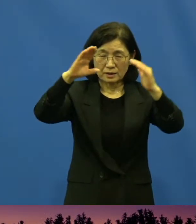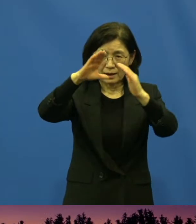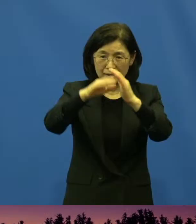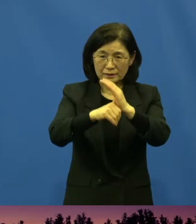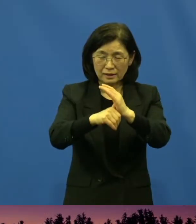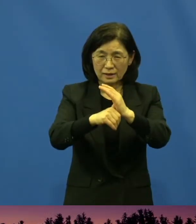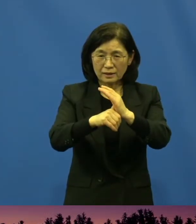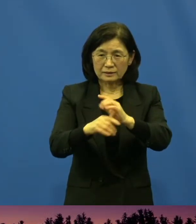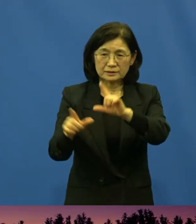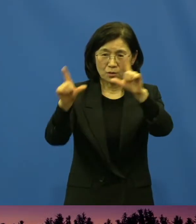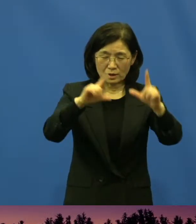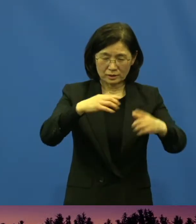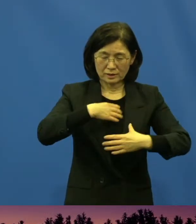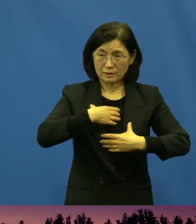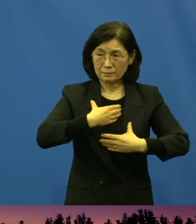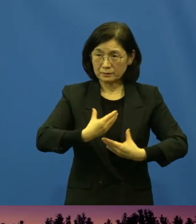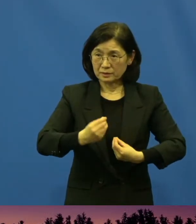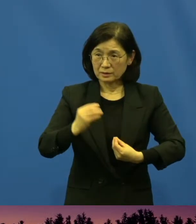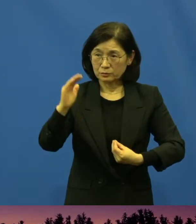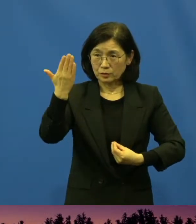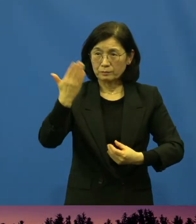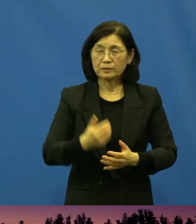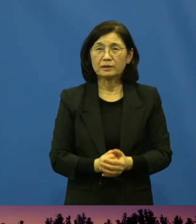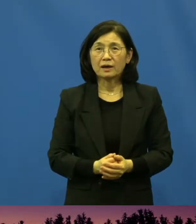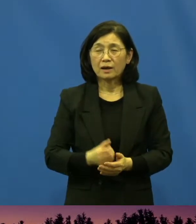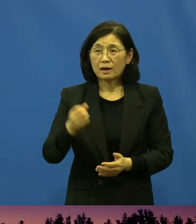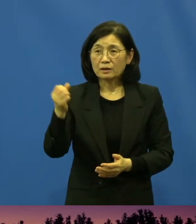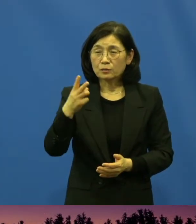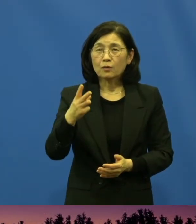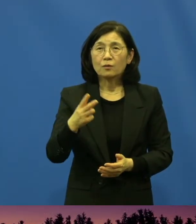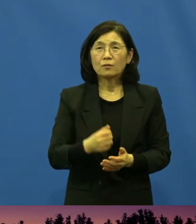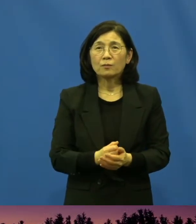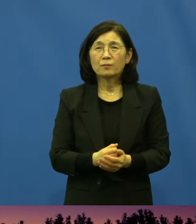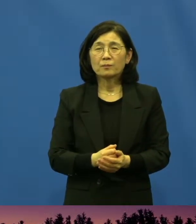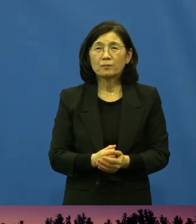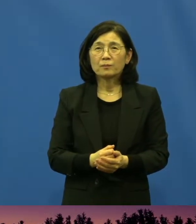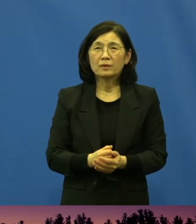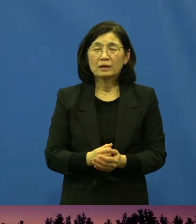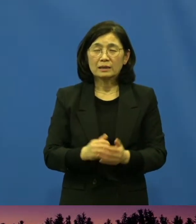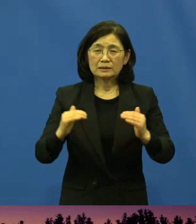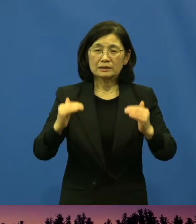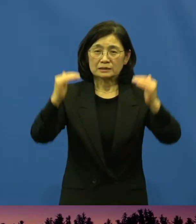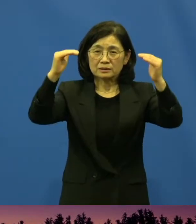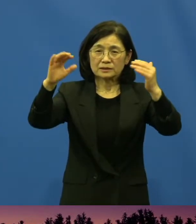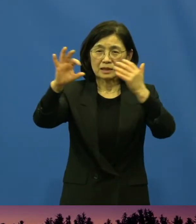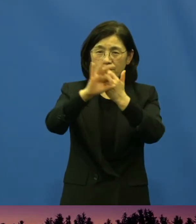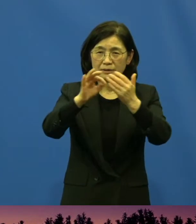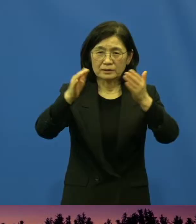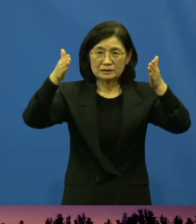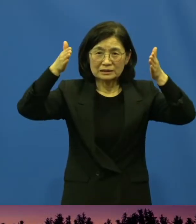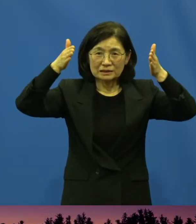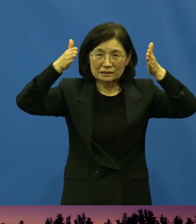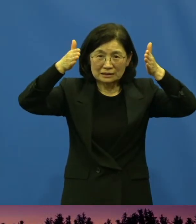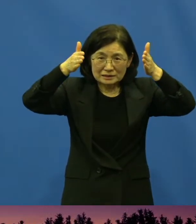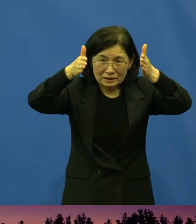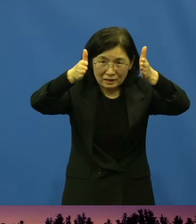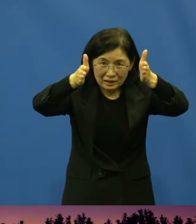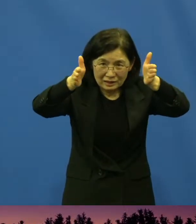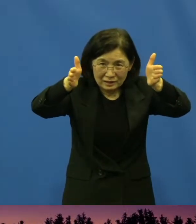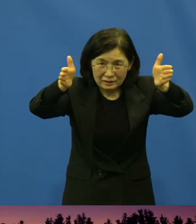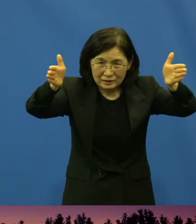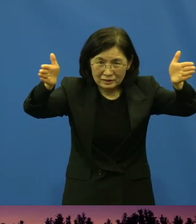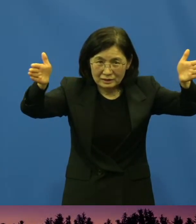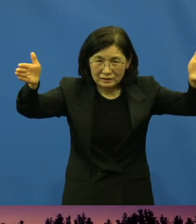여러분, 영적으로 자라면 바라보는 시각도 넓어집니다. 왜 시험이 들죠? 보는 시각이 좁으니까. 근데 자라가면 자라갈수록